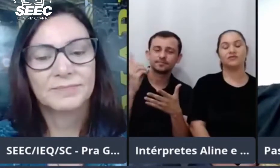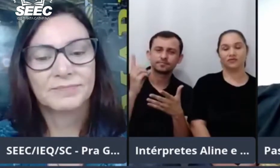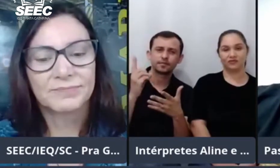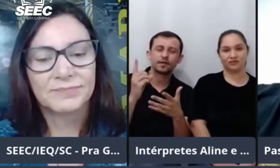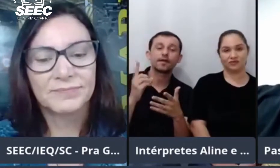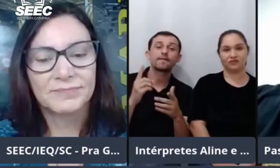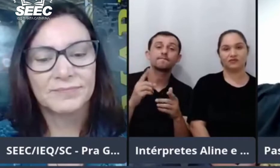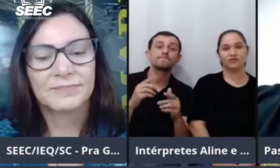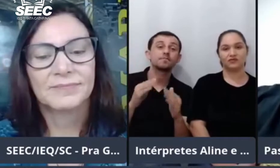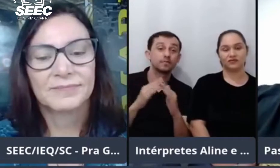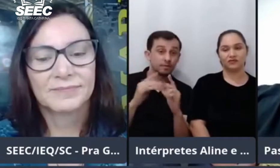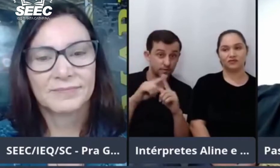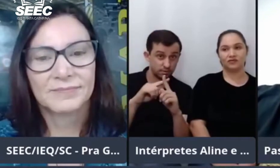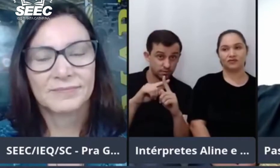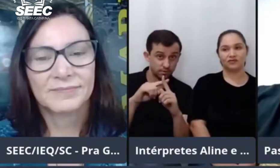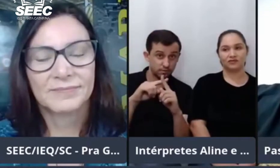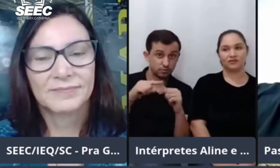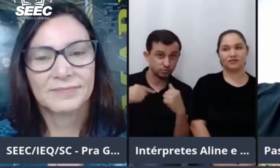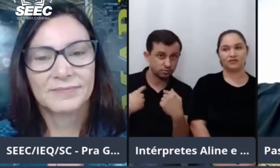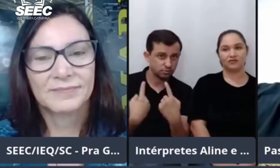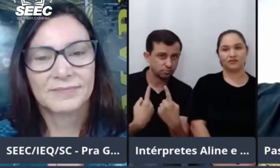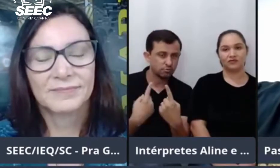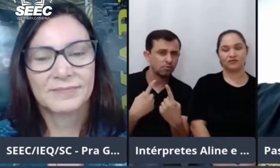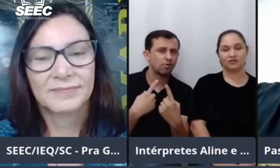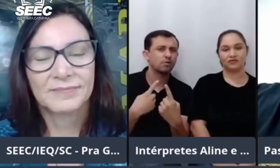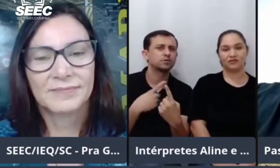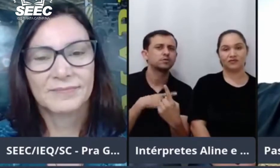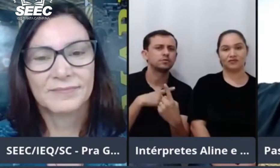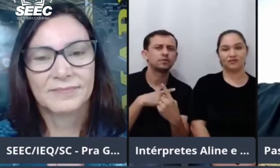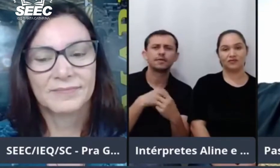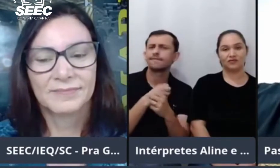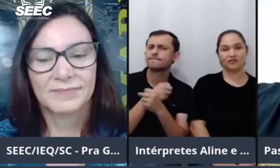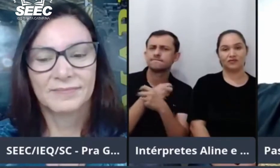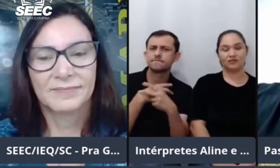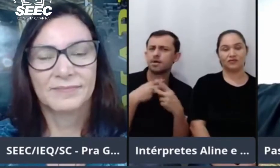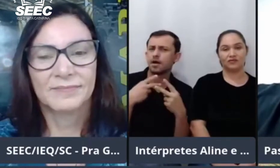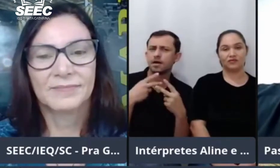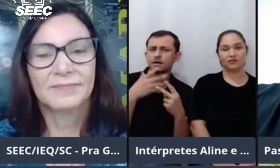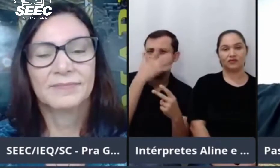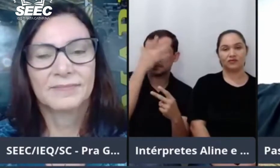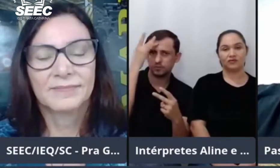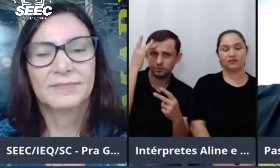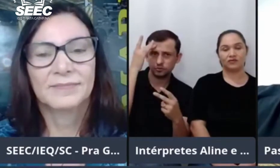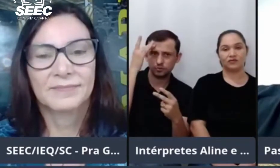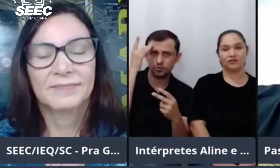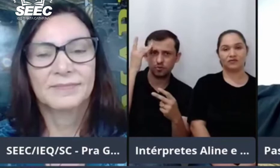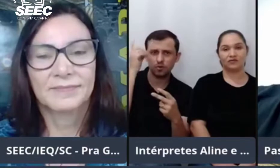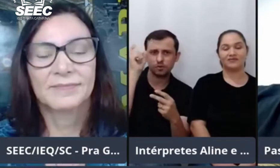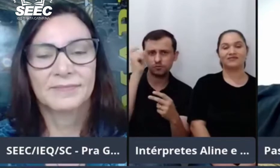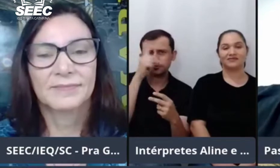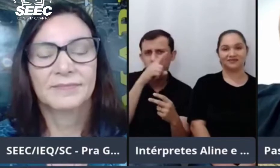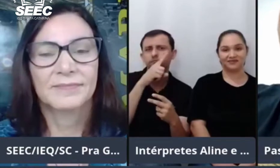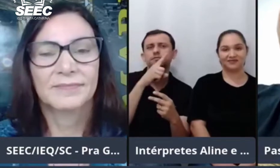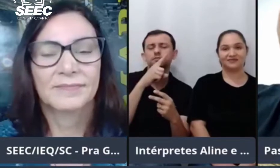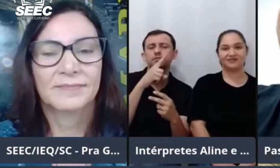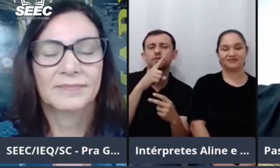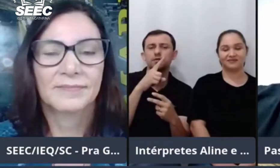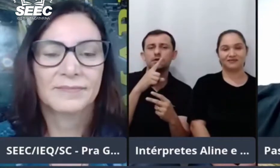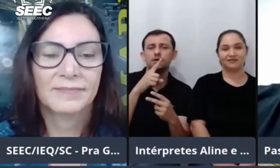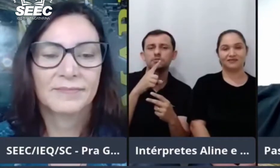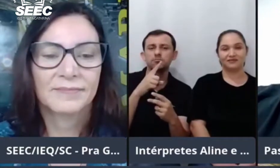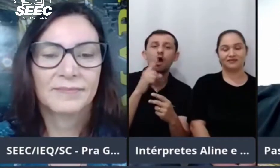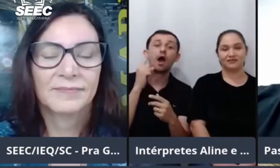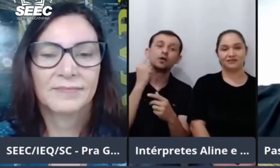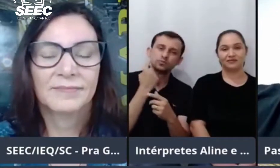nossa igreja, nós temos um jovem que ele tem problemas, né? Problemas mentais, e nós